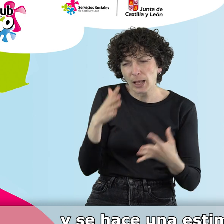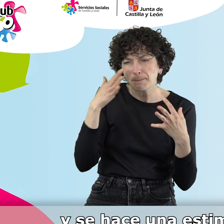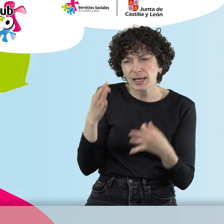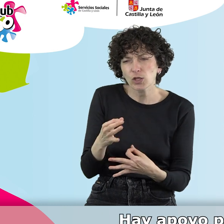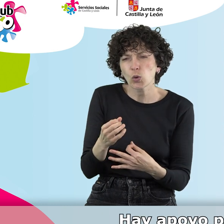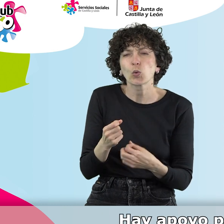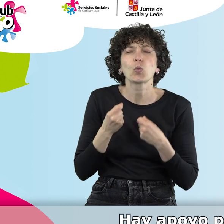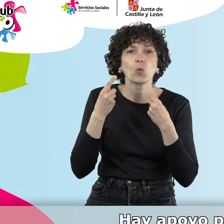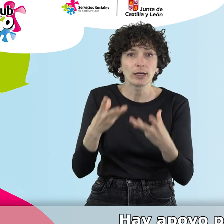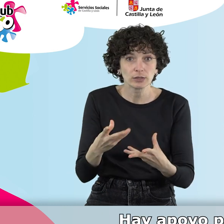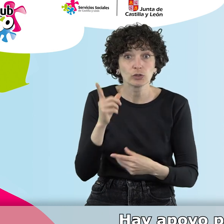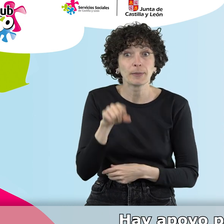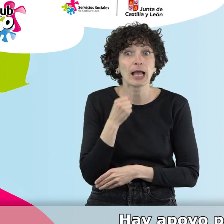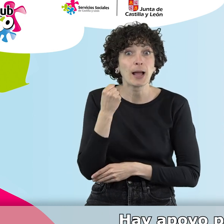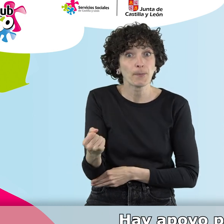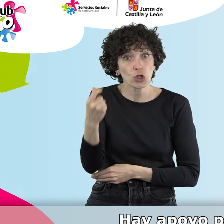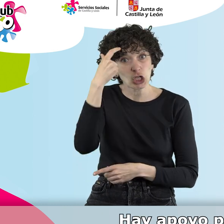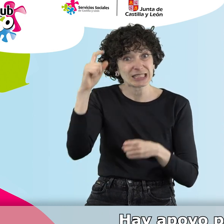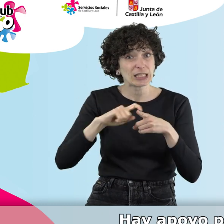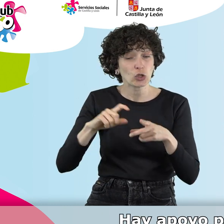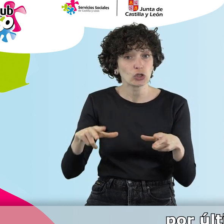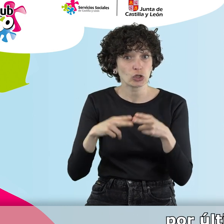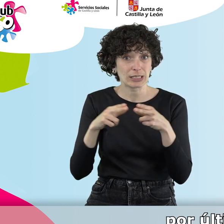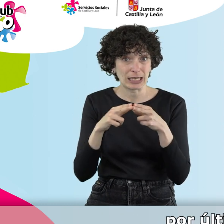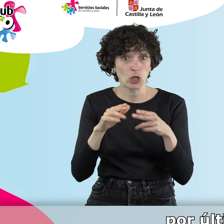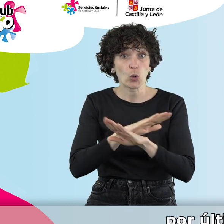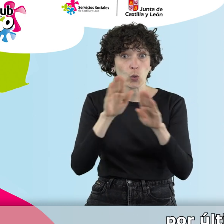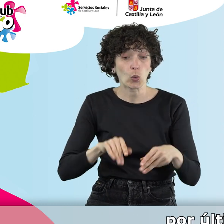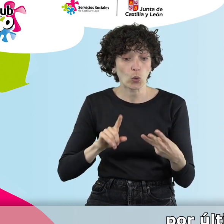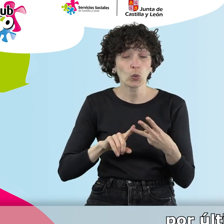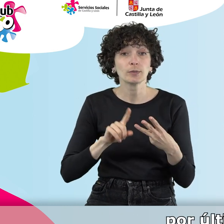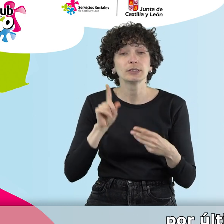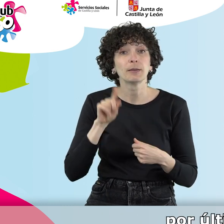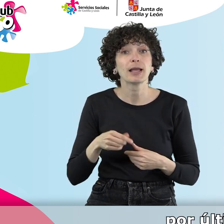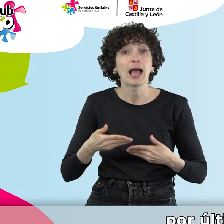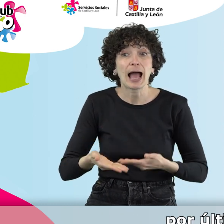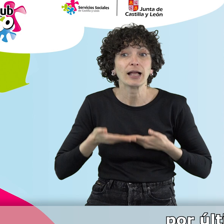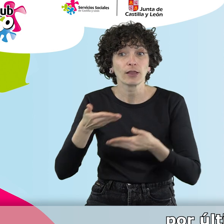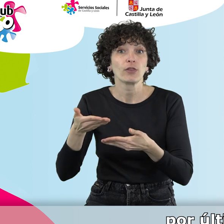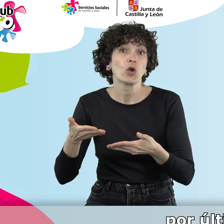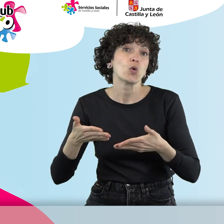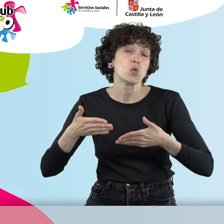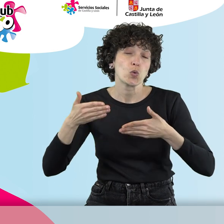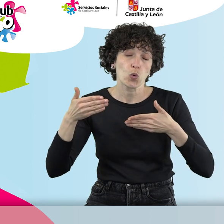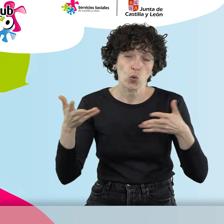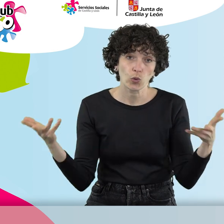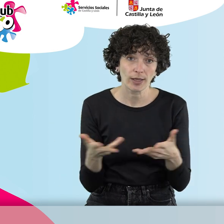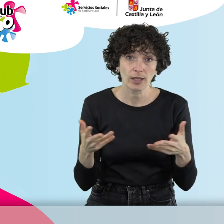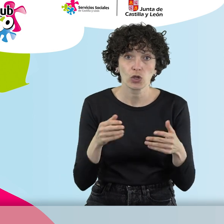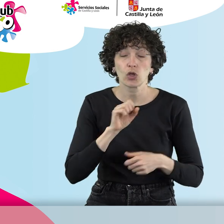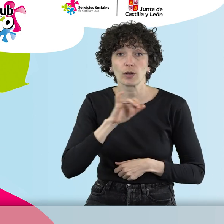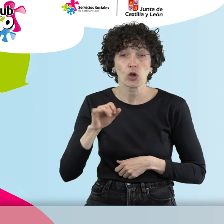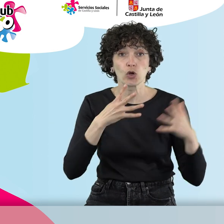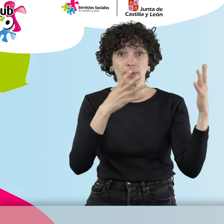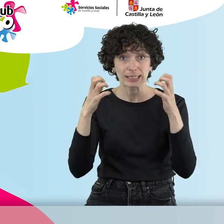persona. Hay apoyo psicosocial y, en caso necesario, por último, ofrece una atención de urgencia. El teléfono es